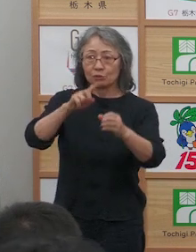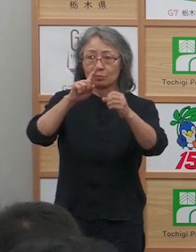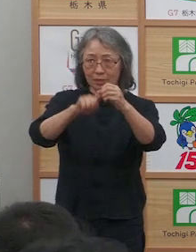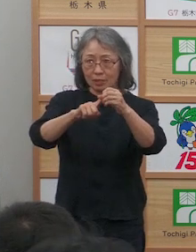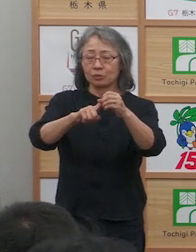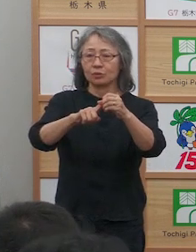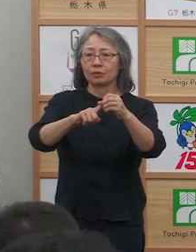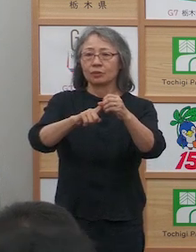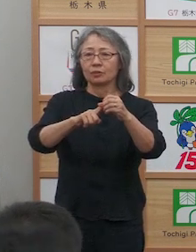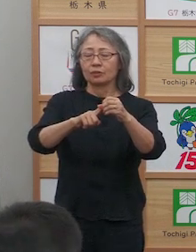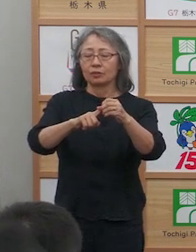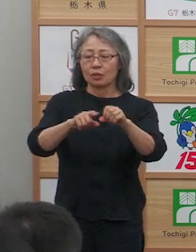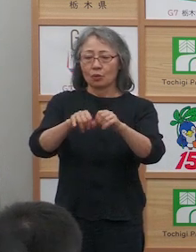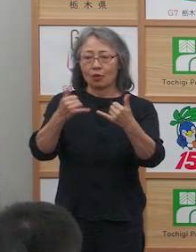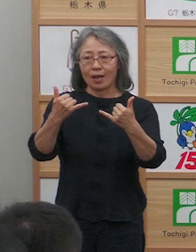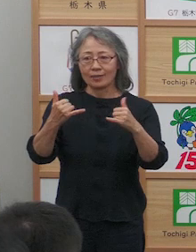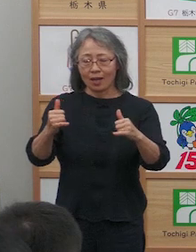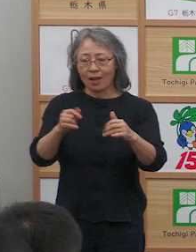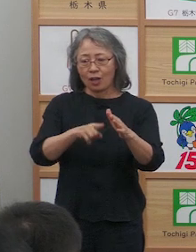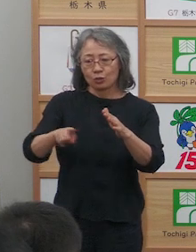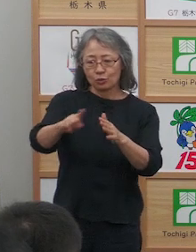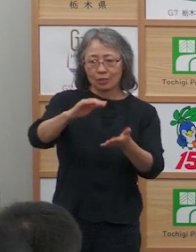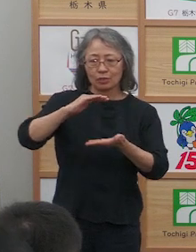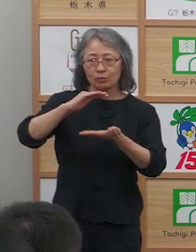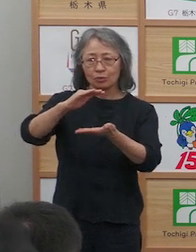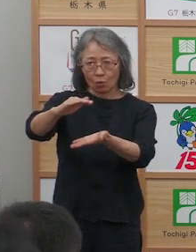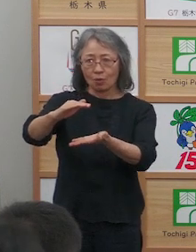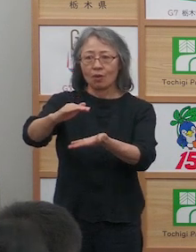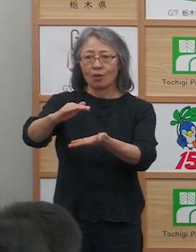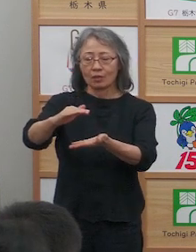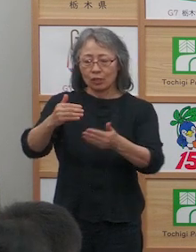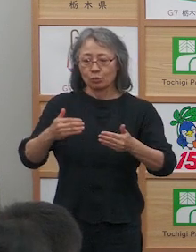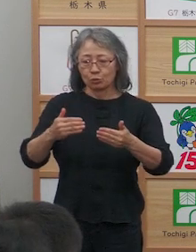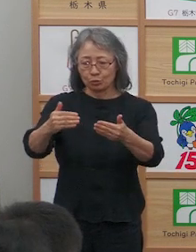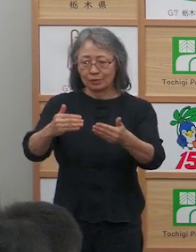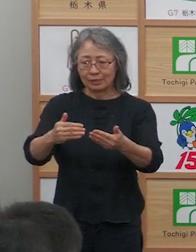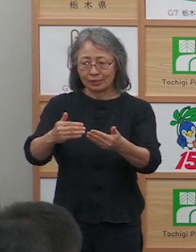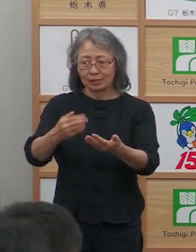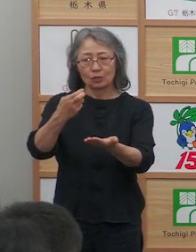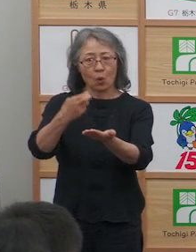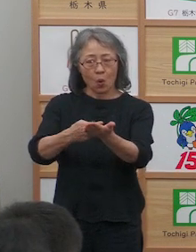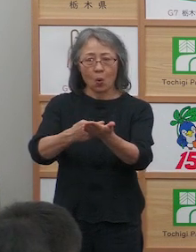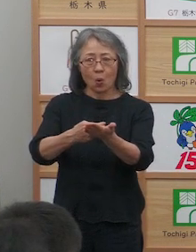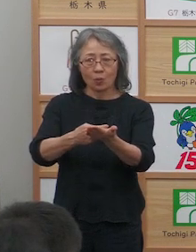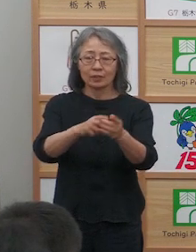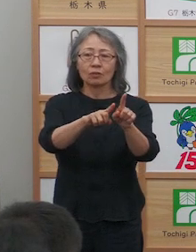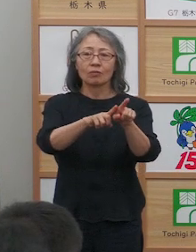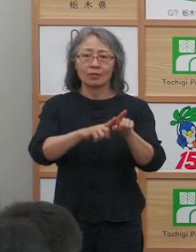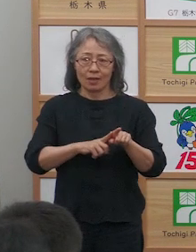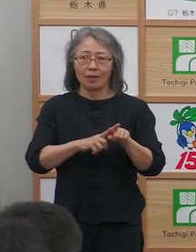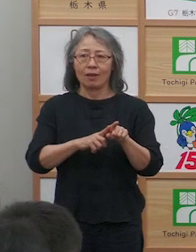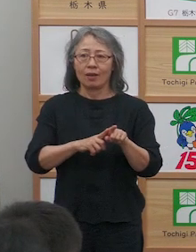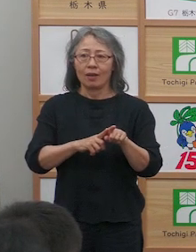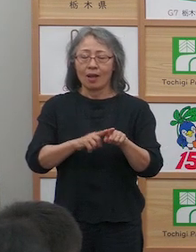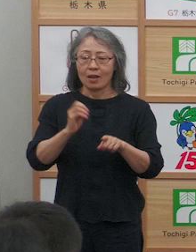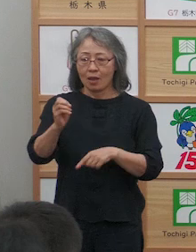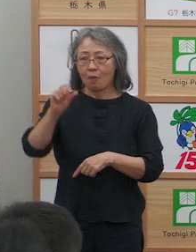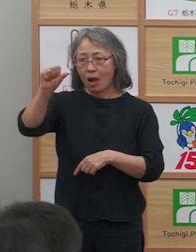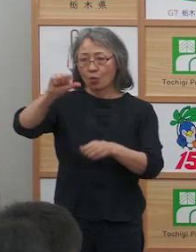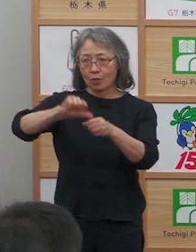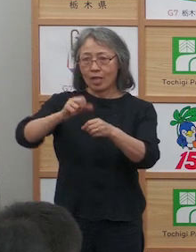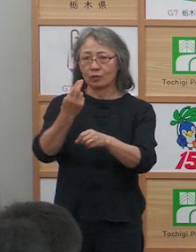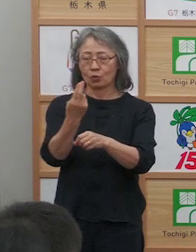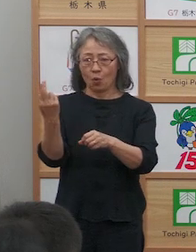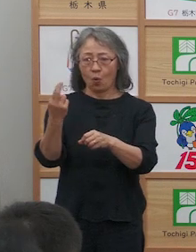という障害者優先調達推進法の趣旨を踏まえまして、令和5年度